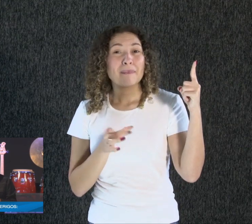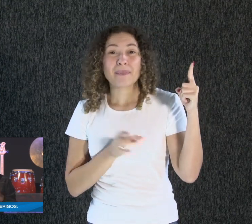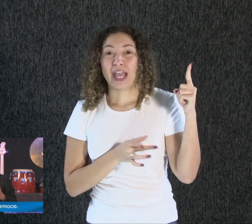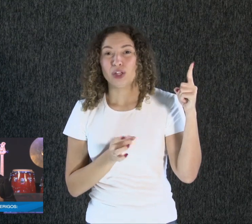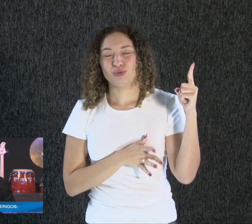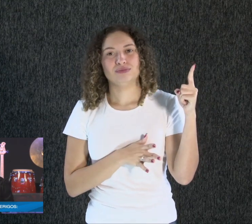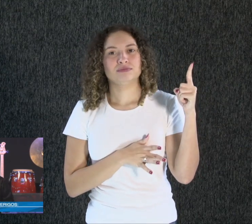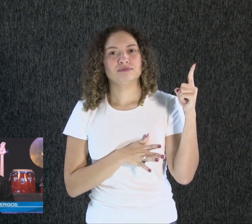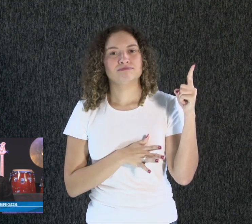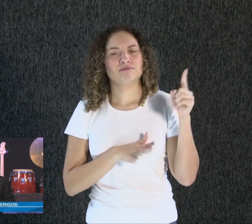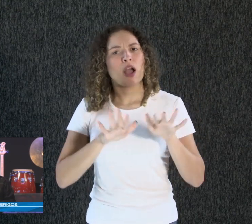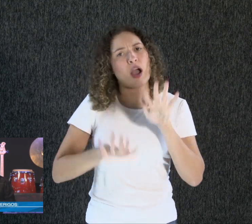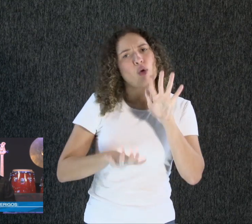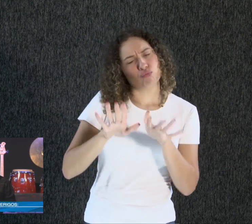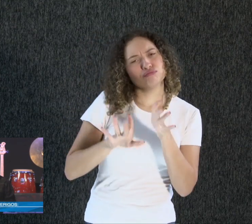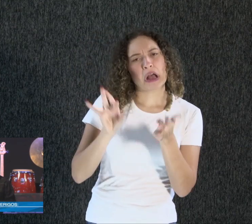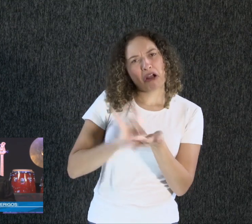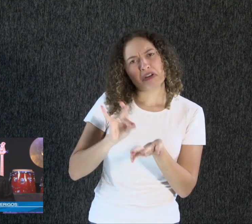são os nossos medos.